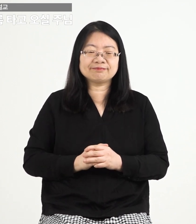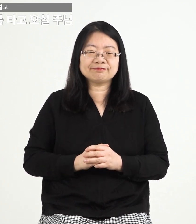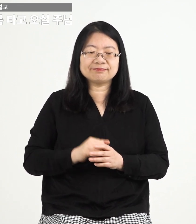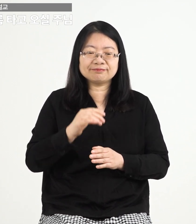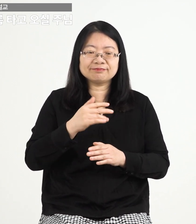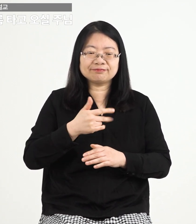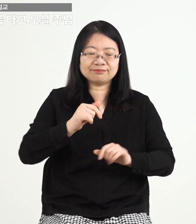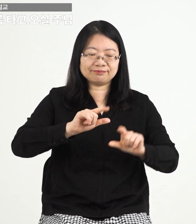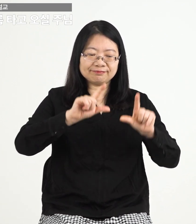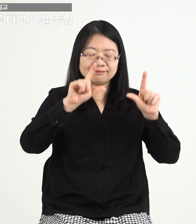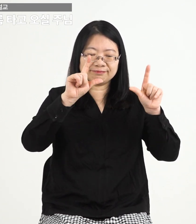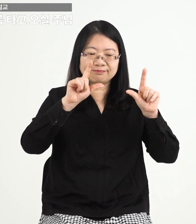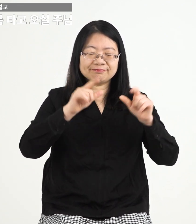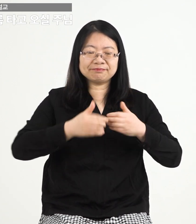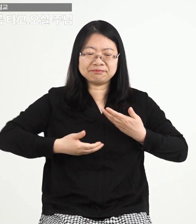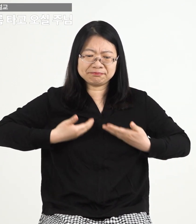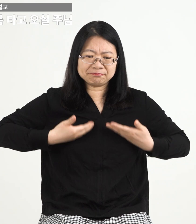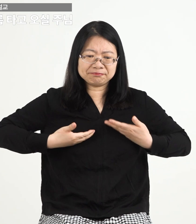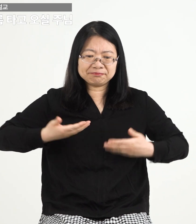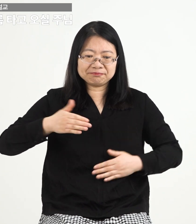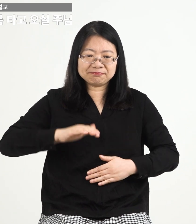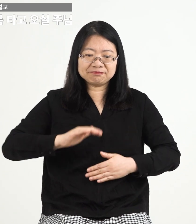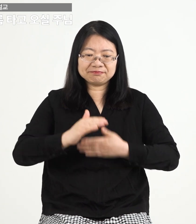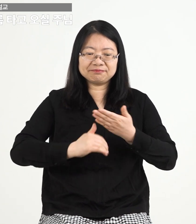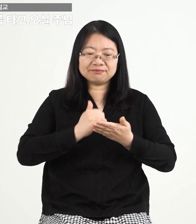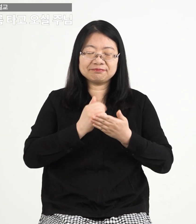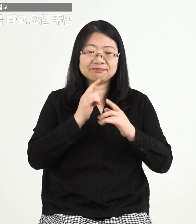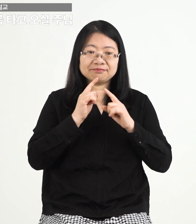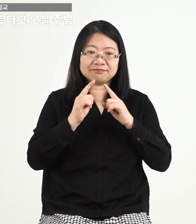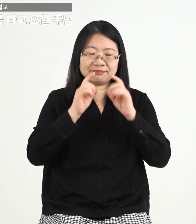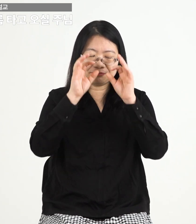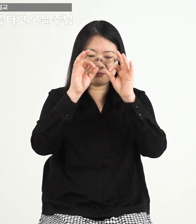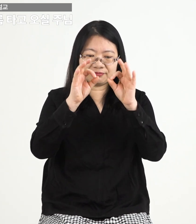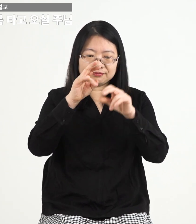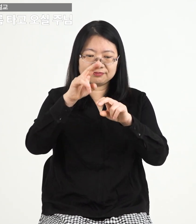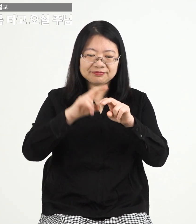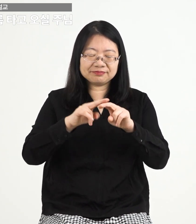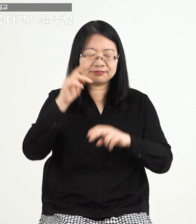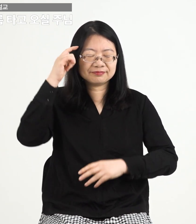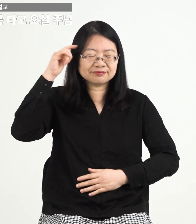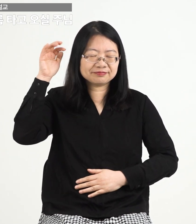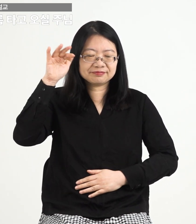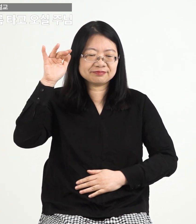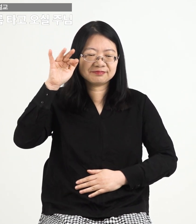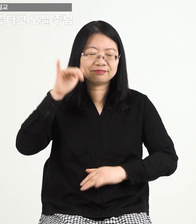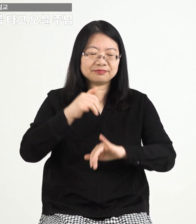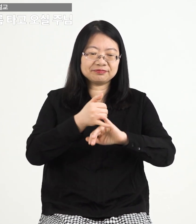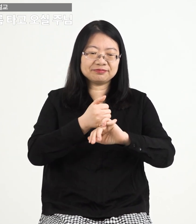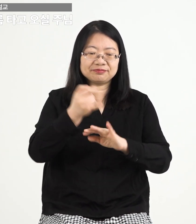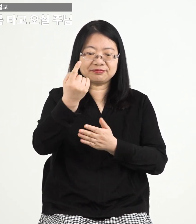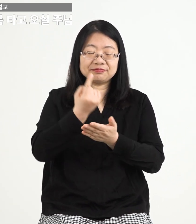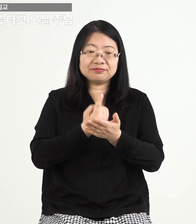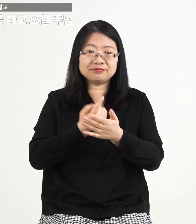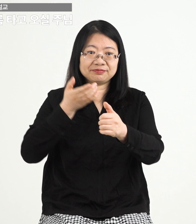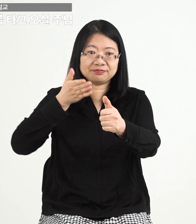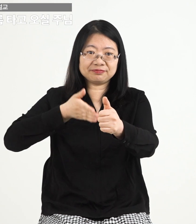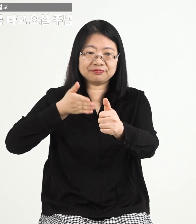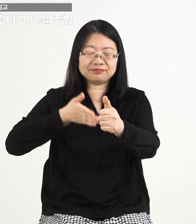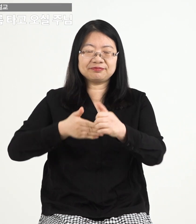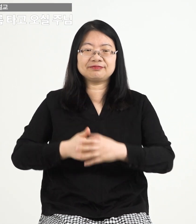있어도 말씀 듣는 자리를 사모하는 여러분들이 될 수 있기를 바랍니다. 자,